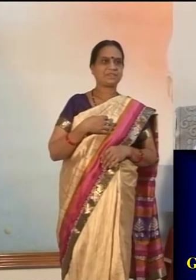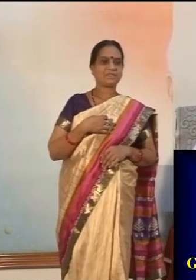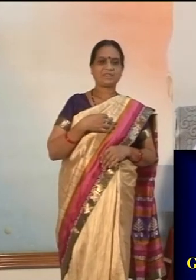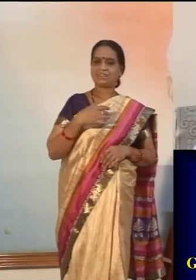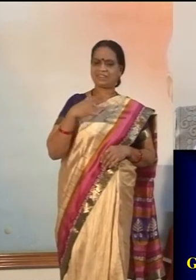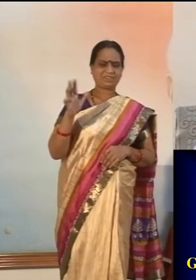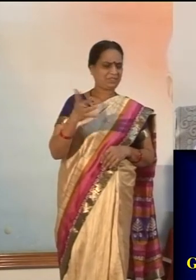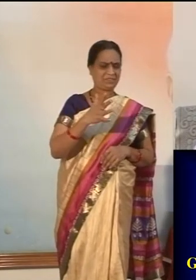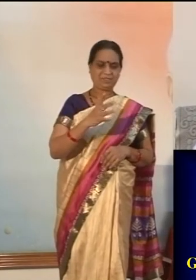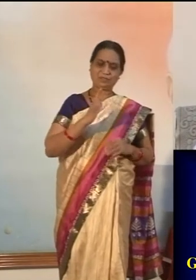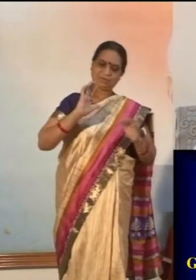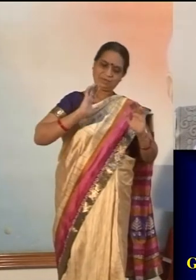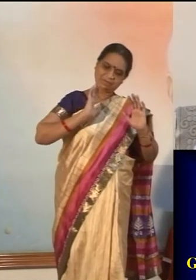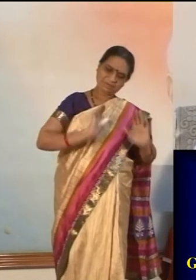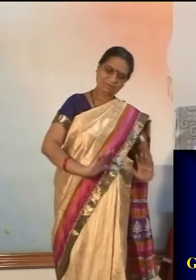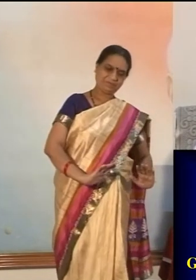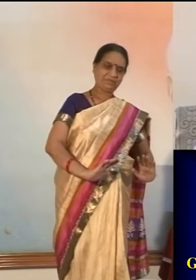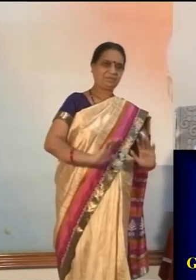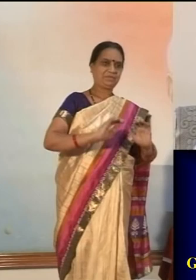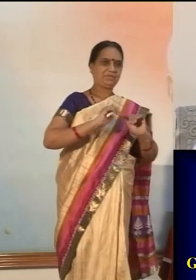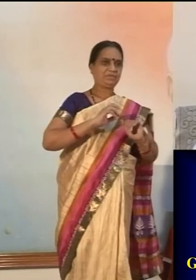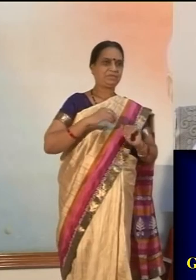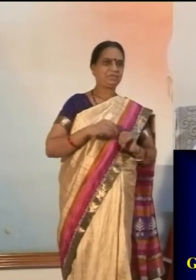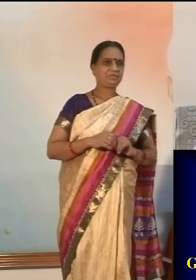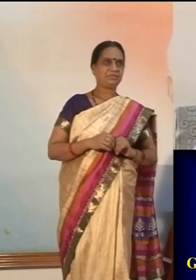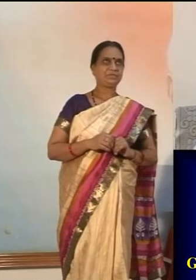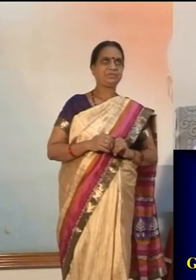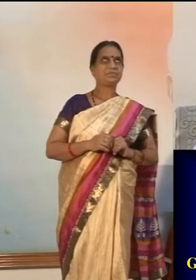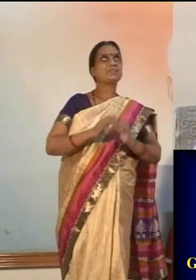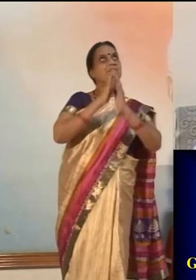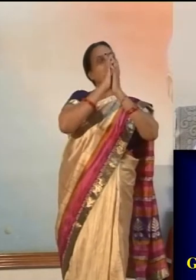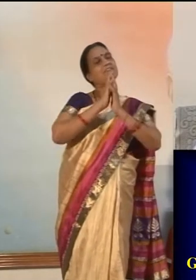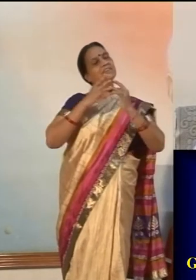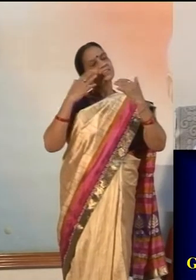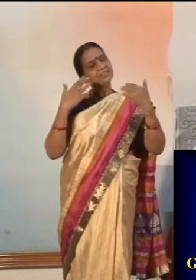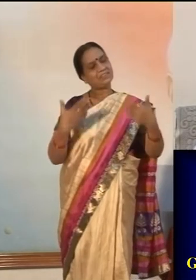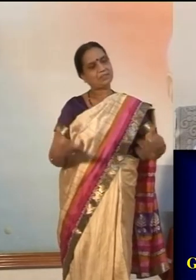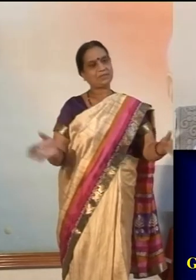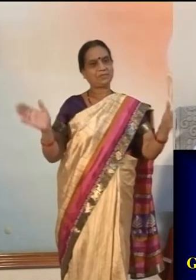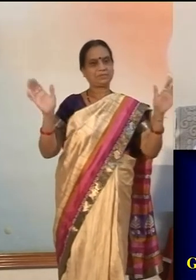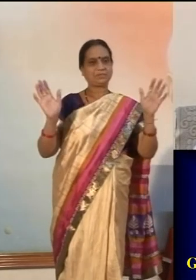कि नहीं नहीं, मैं यहां से नहीं जाऊंगा, भगवान सब ठीक कर देंगे।